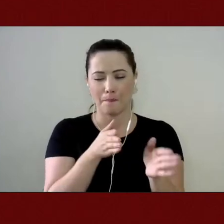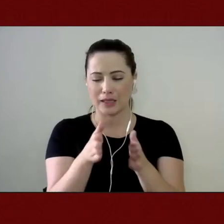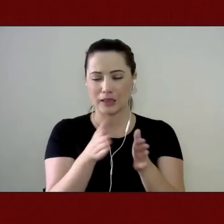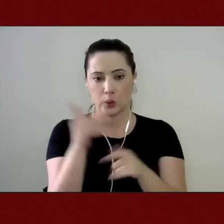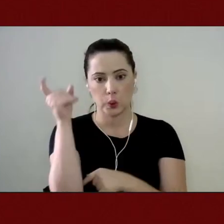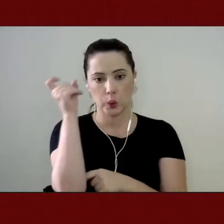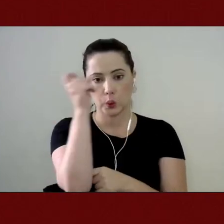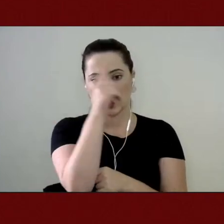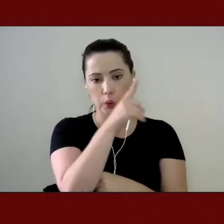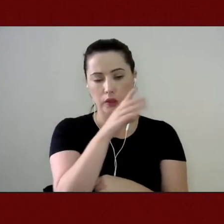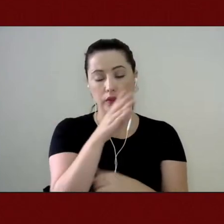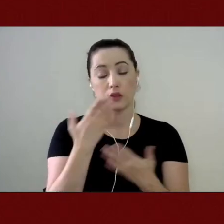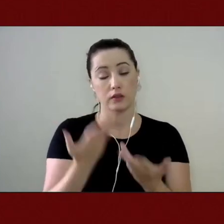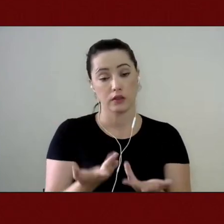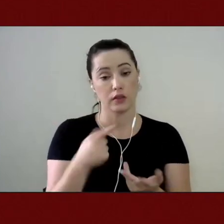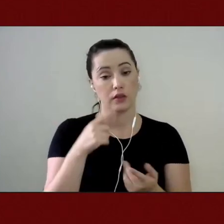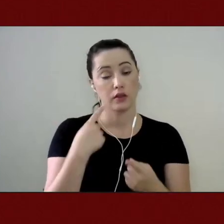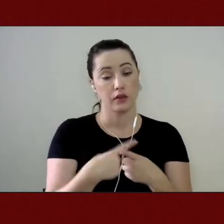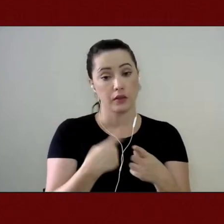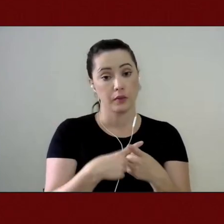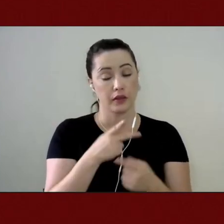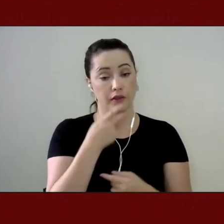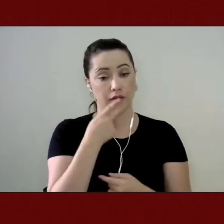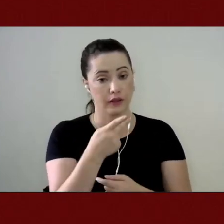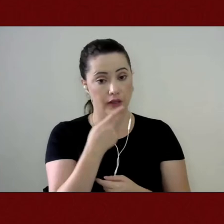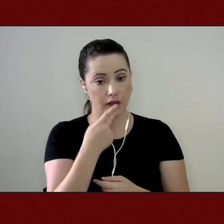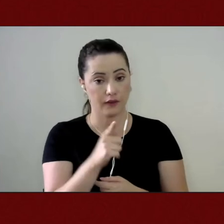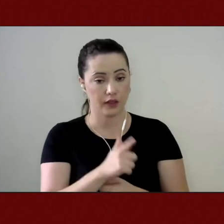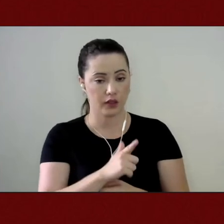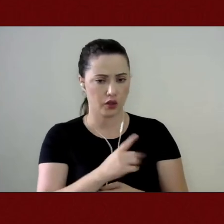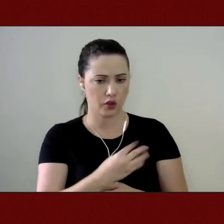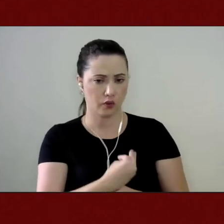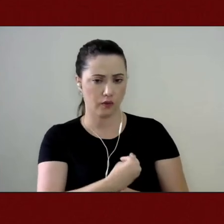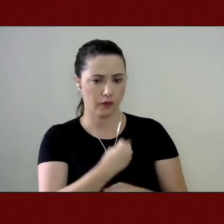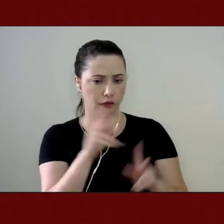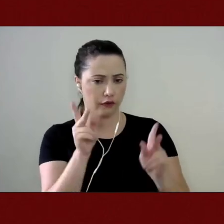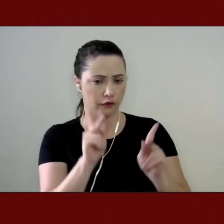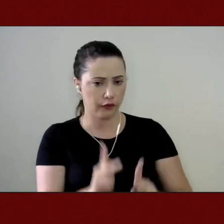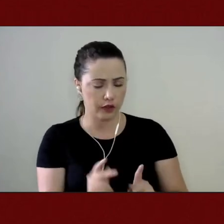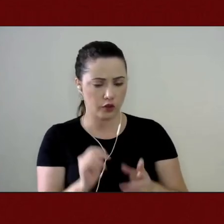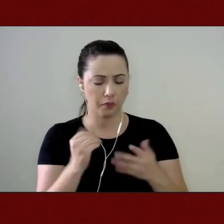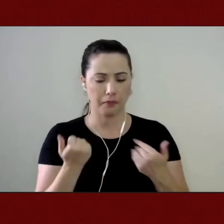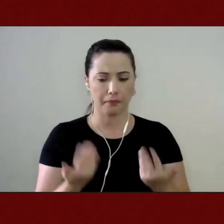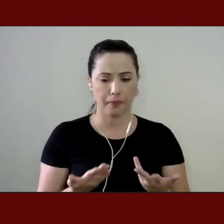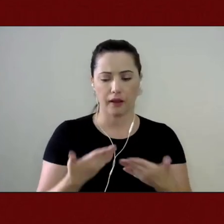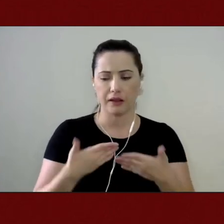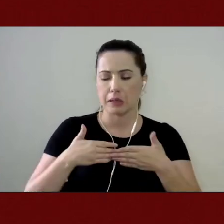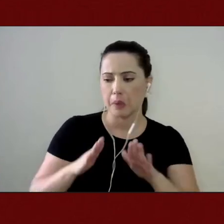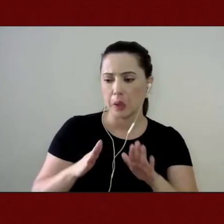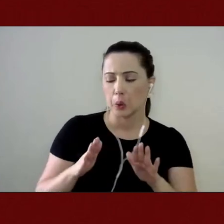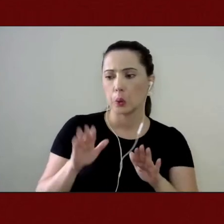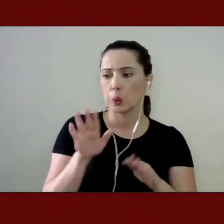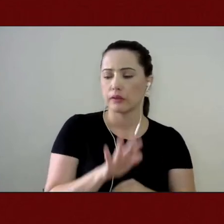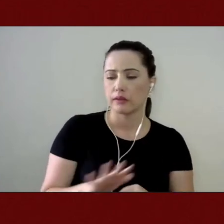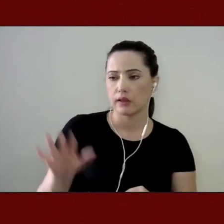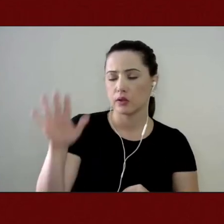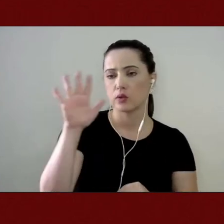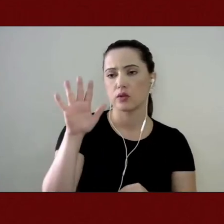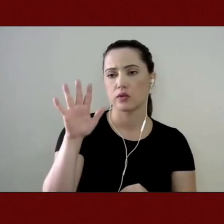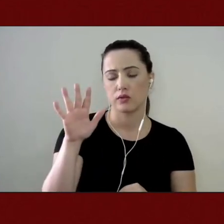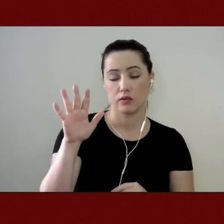anúncio de Khrushchev da doutrina da coexistência pacífica e abertura para as vias nacionais favorecem a mudança do